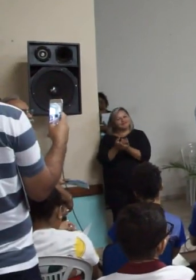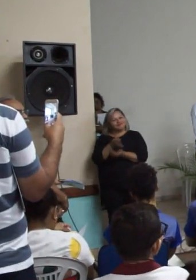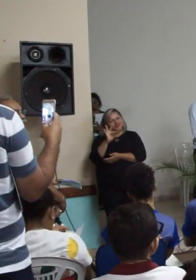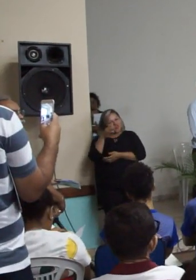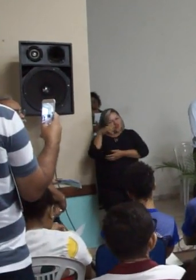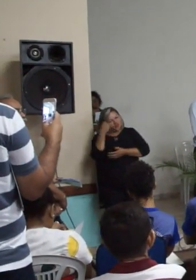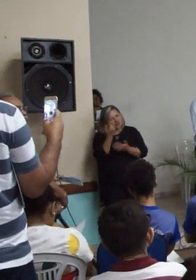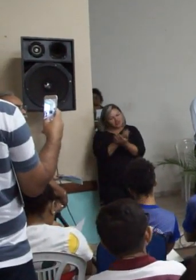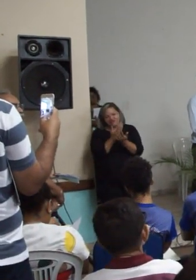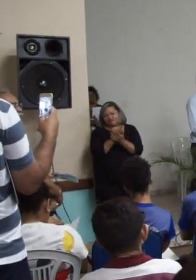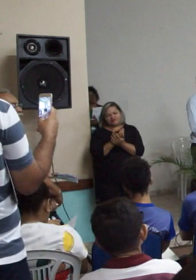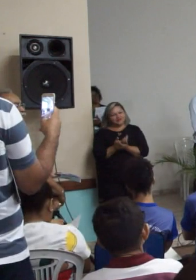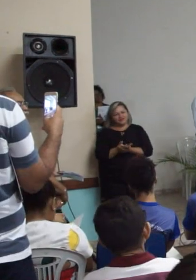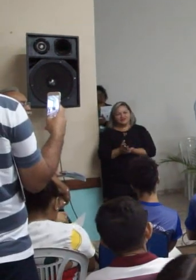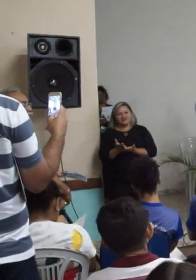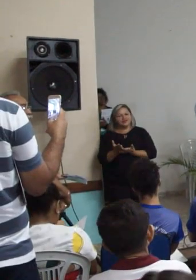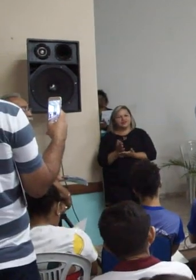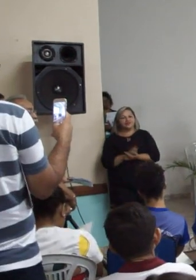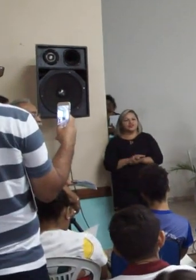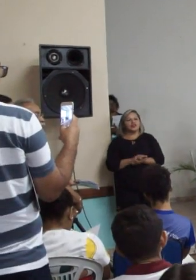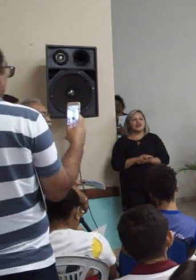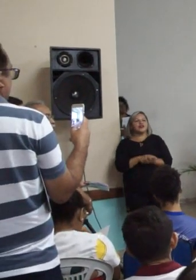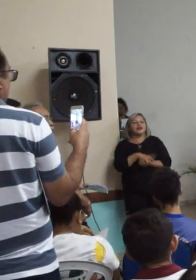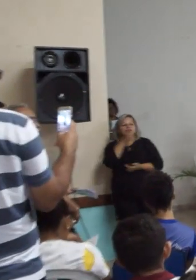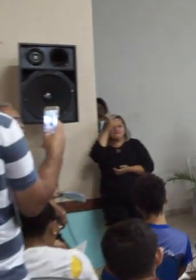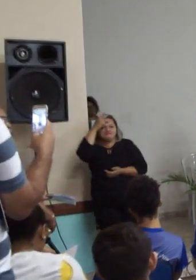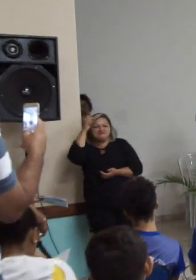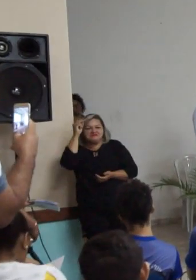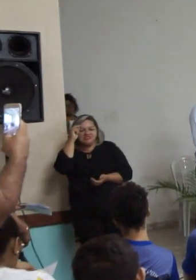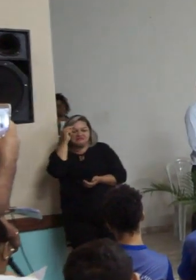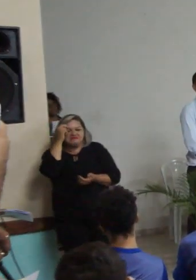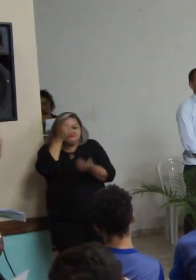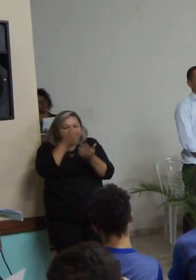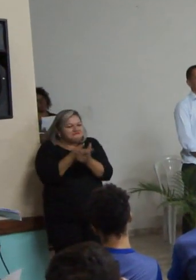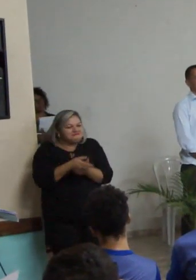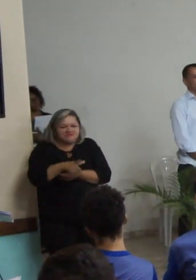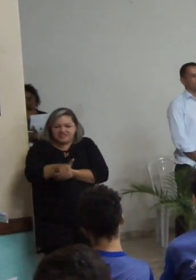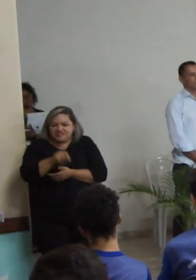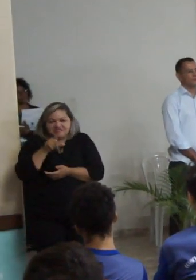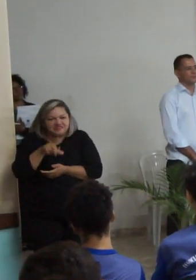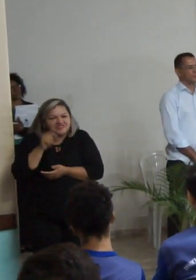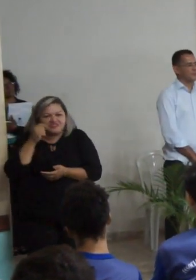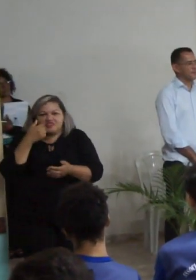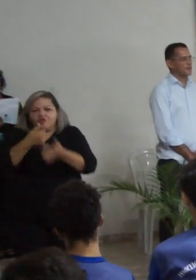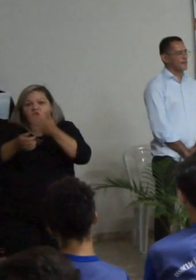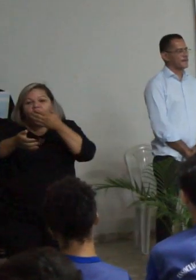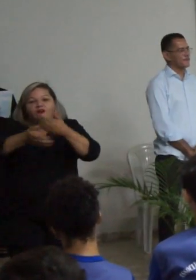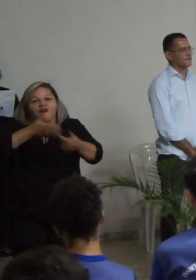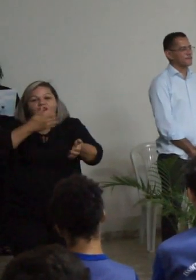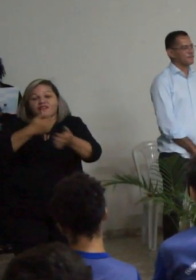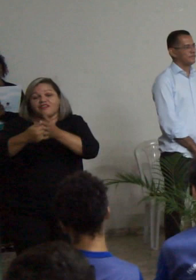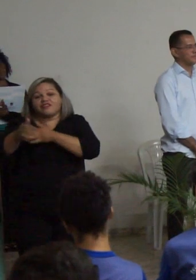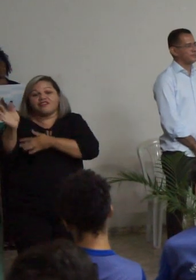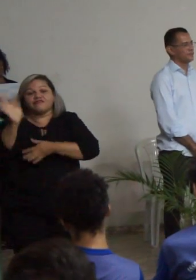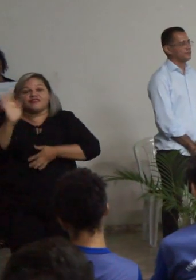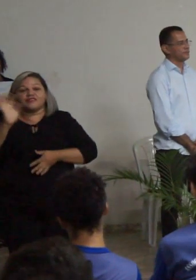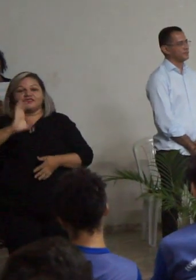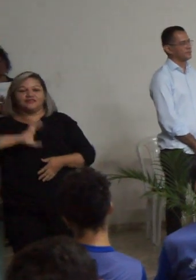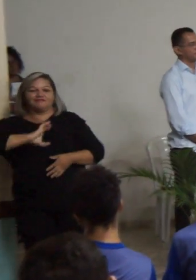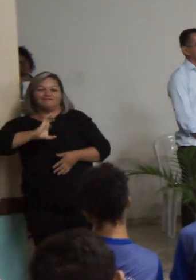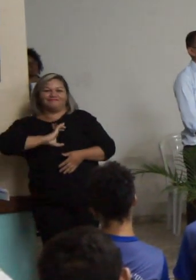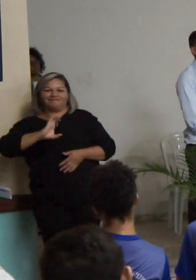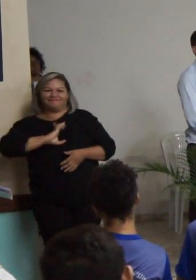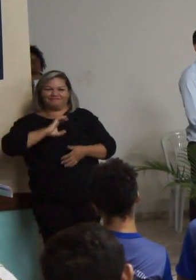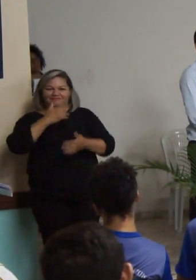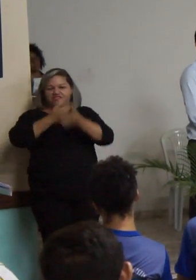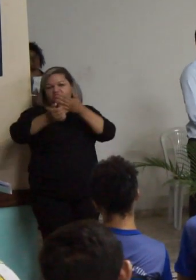aqueles, independente do número que querem estudar, a prefeitura vai bancar. Não vou escolher faculdade, para mim independe da faculdade, o que eu quero ver é